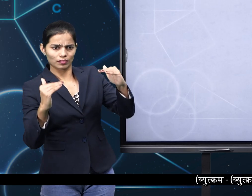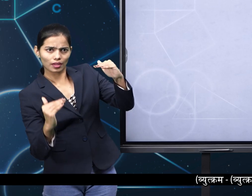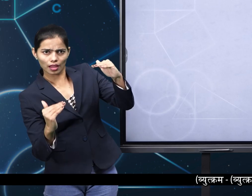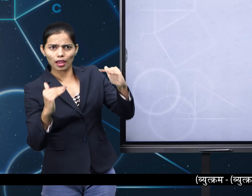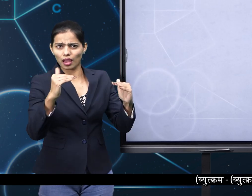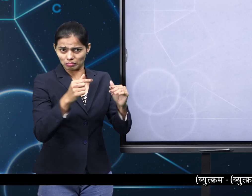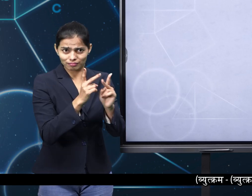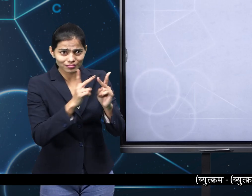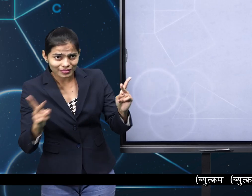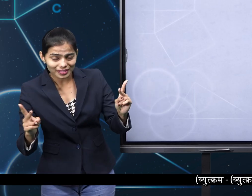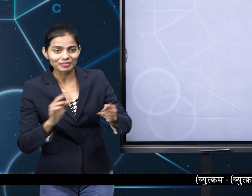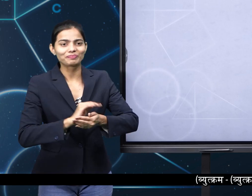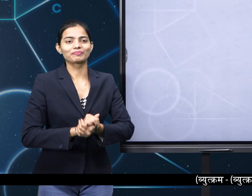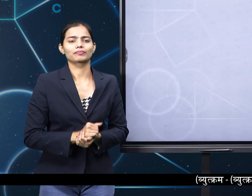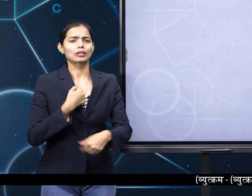व्युत्तम फरक.